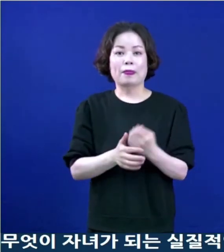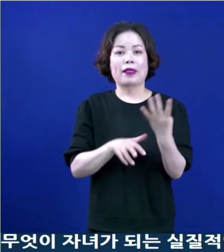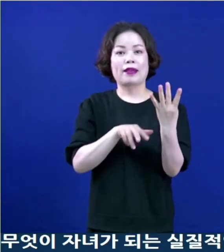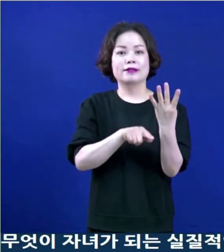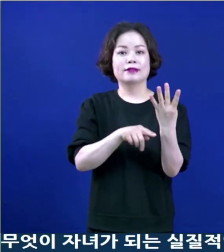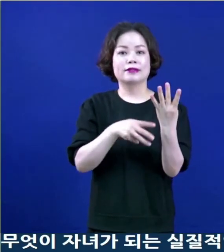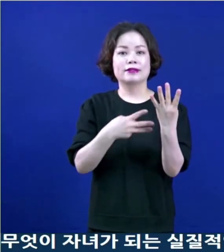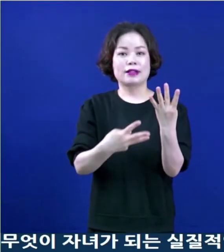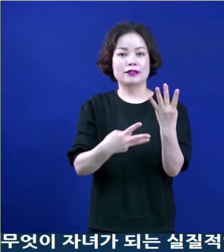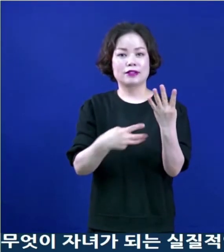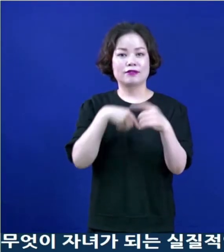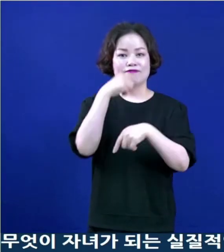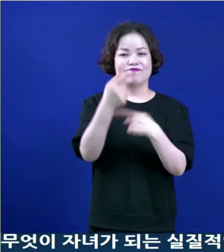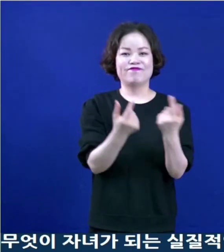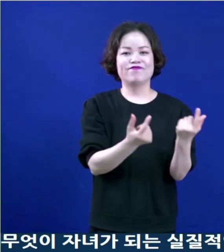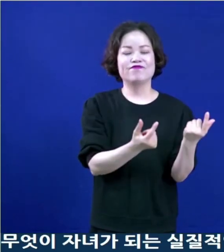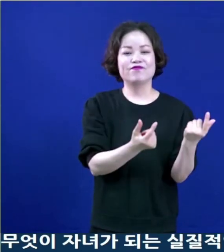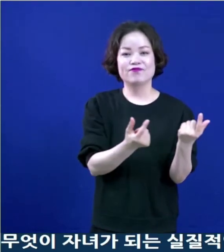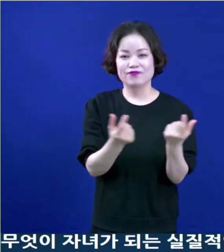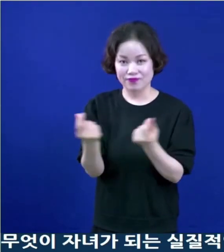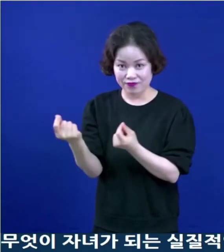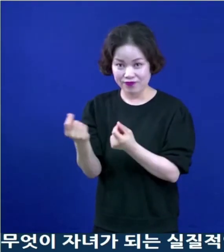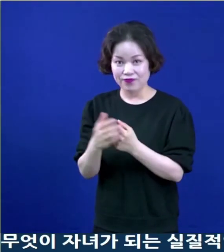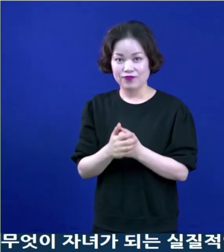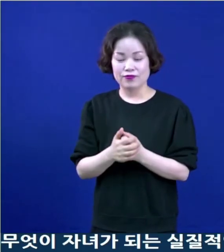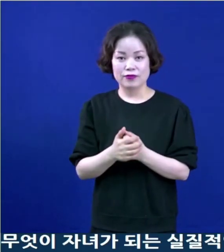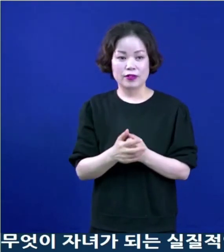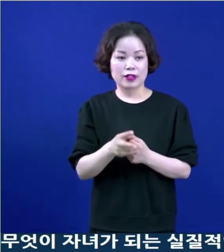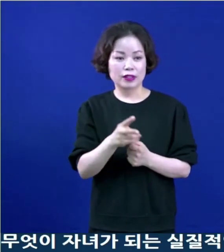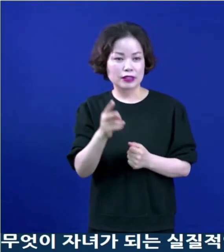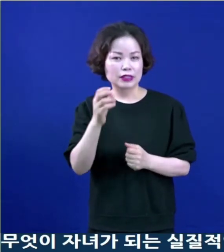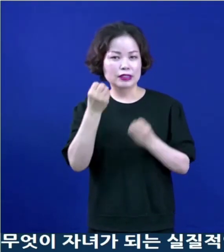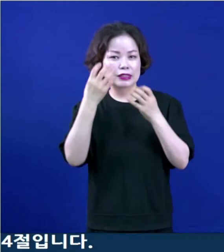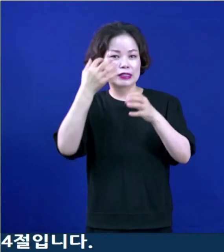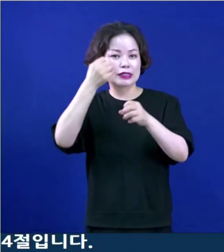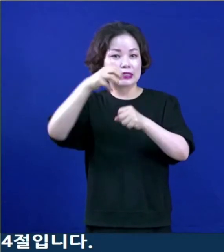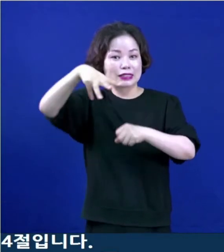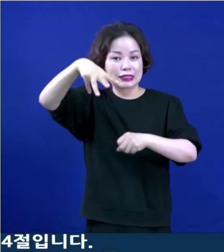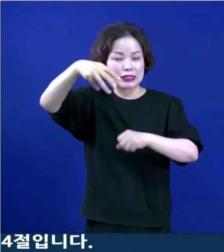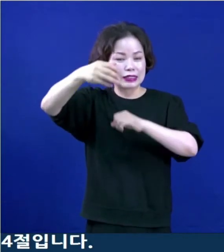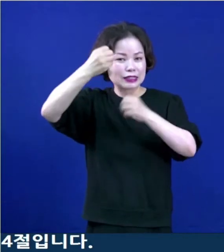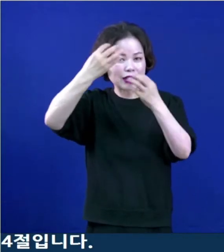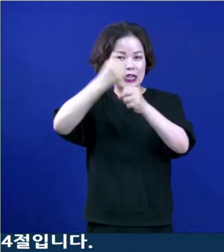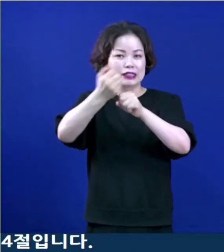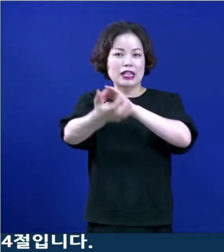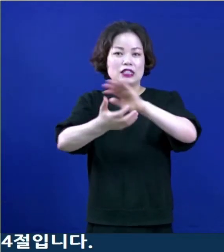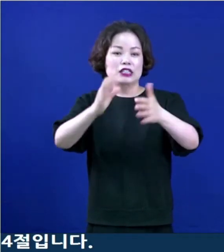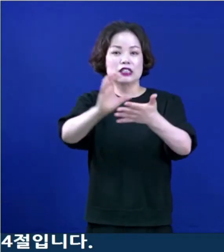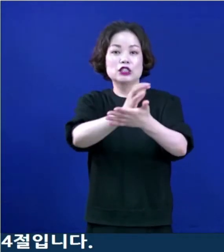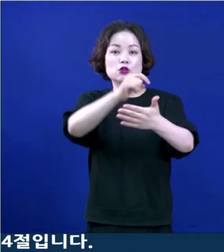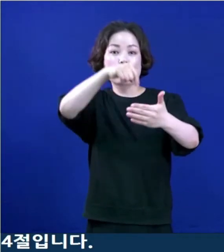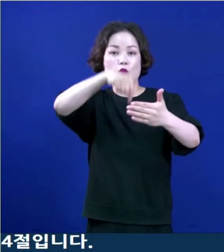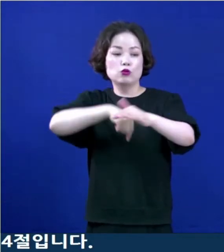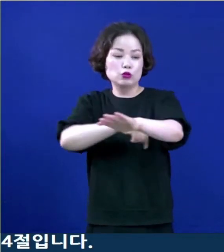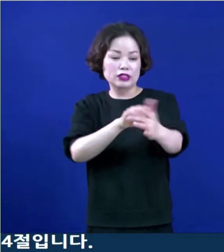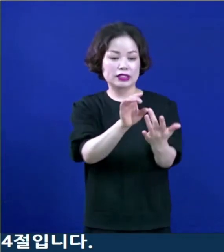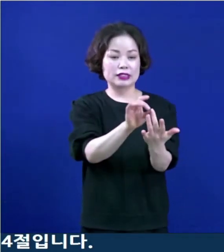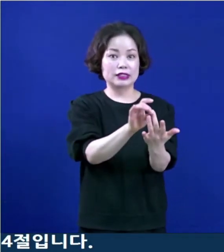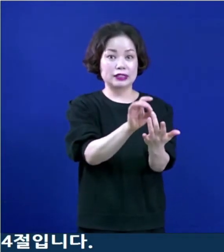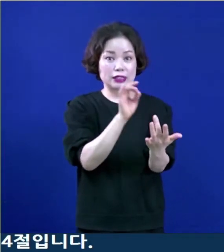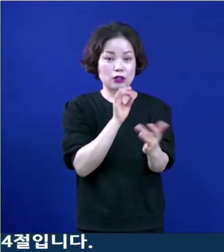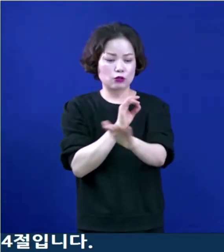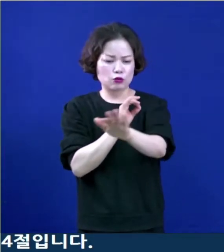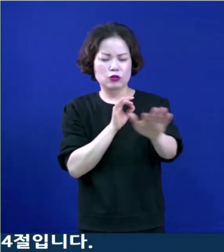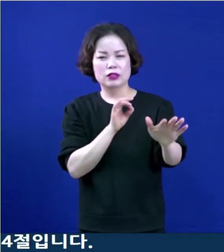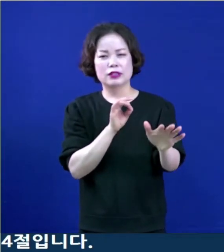준비 되셨죠? 4절 읽겠습니다. 곧 창세전에 그리스도 안에서 우리를 택하사 우리로